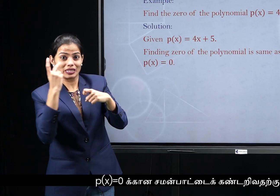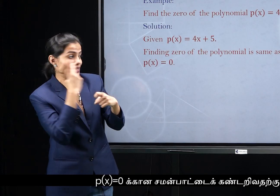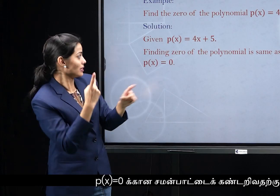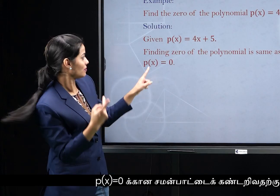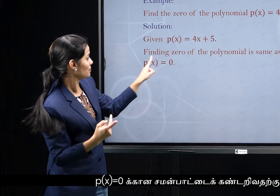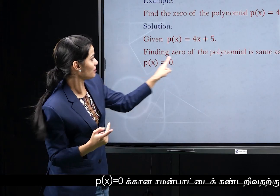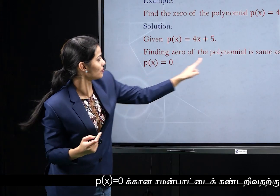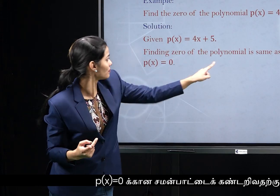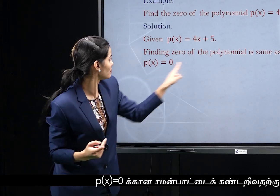சமம்.